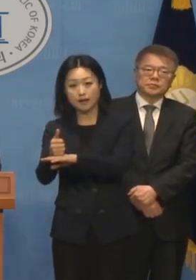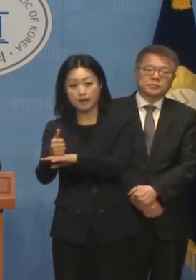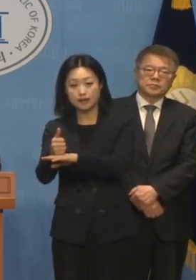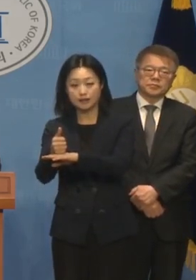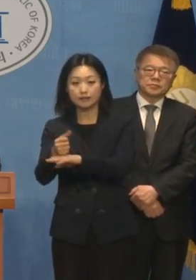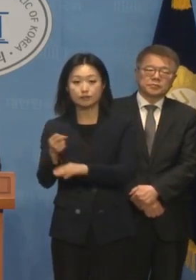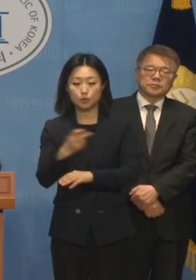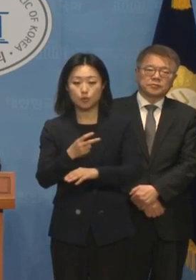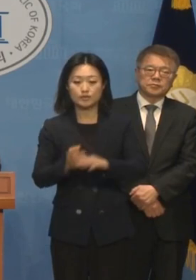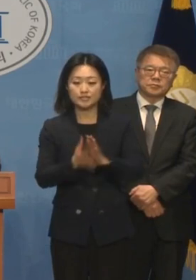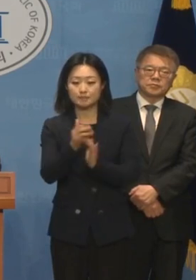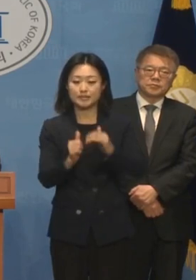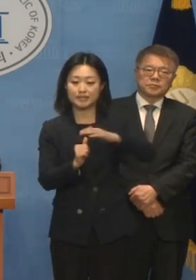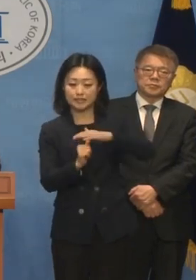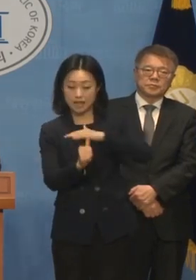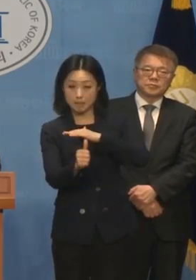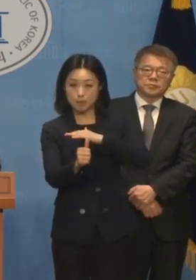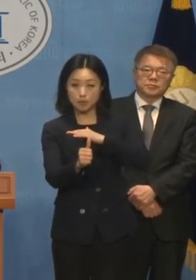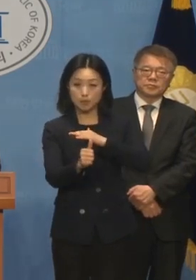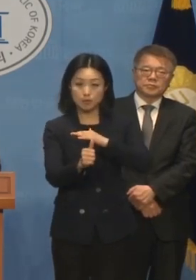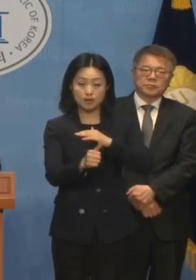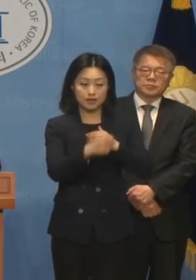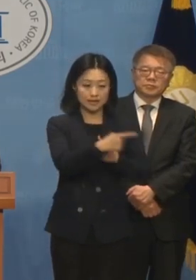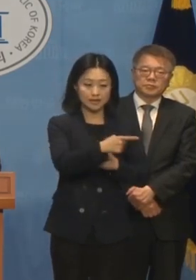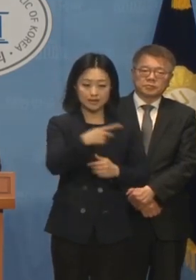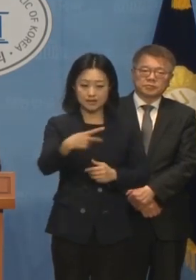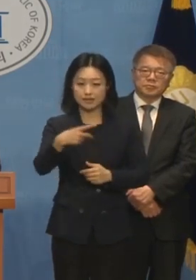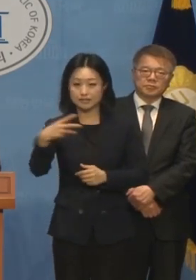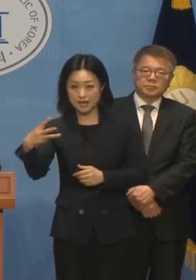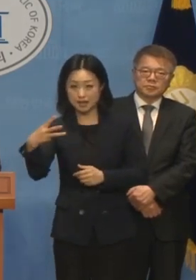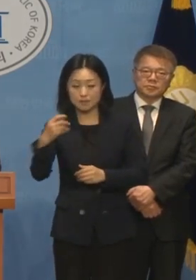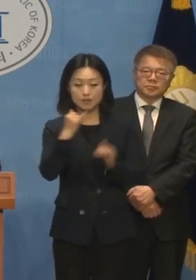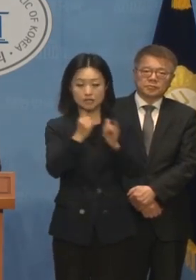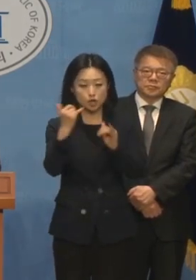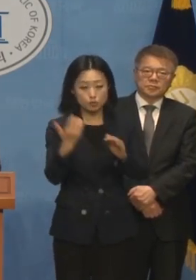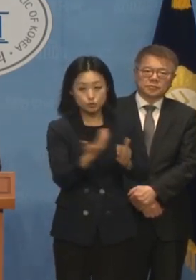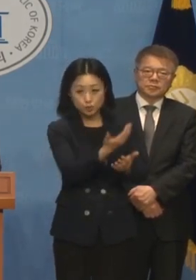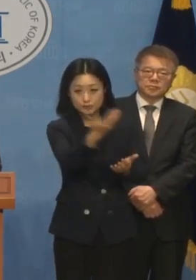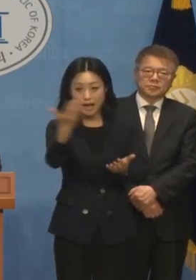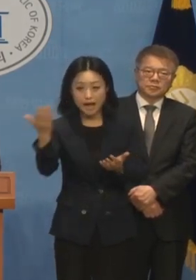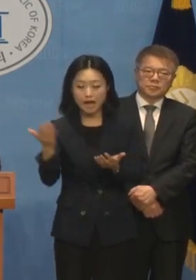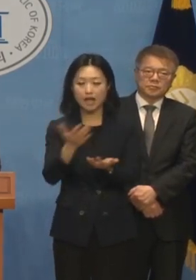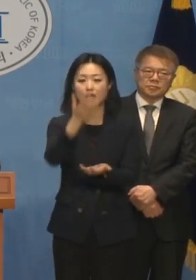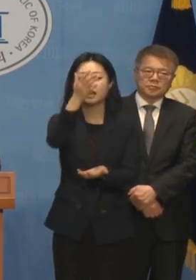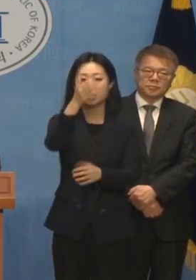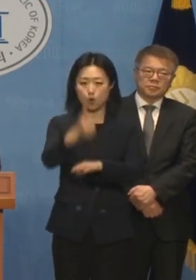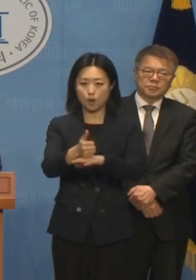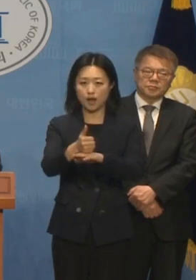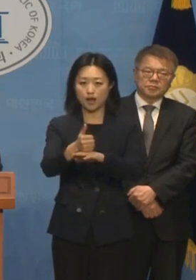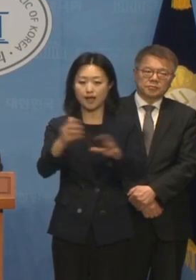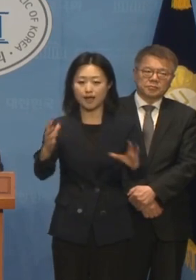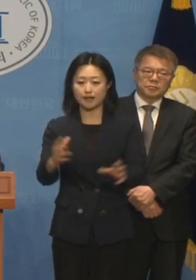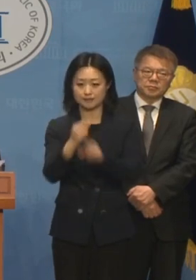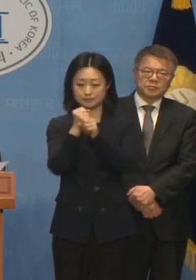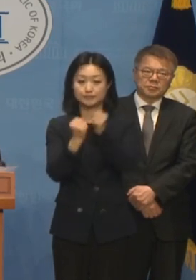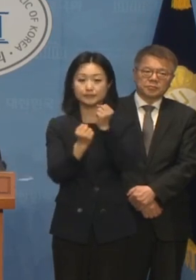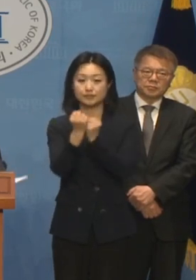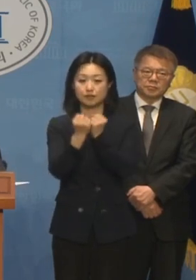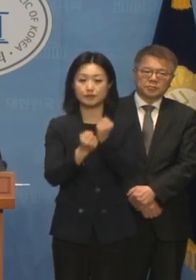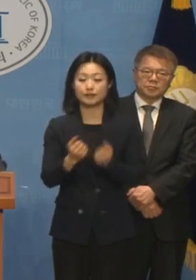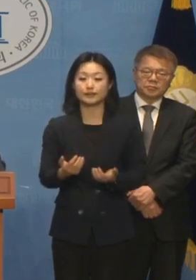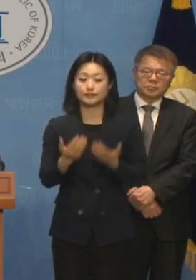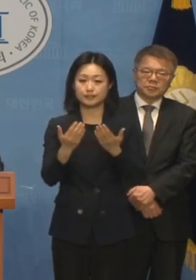그리고 시민대표단 1, 2, 3차 설문조사 결과를 중심으로 기자 여러분들에게